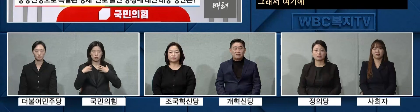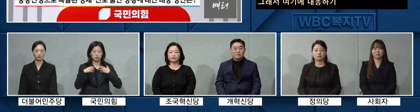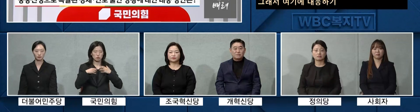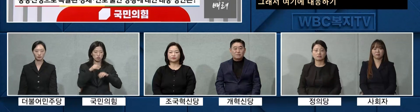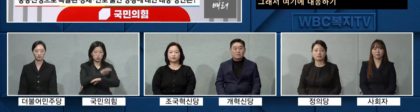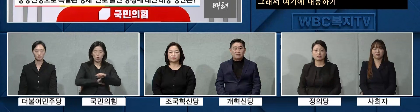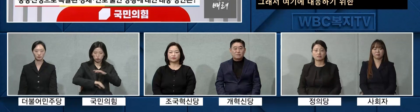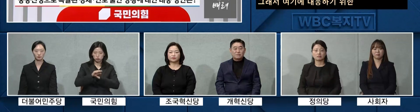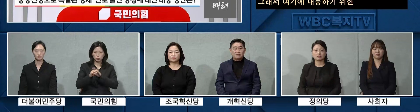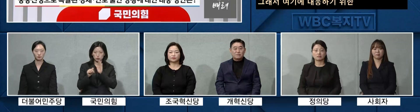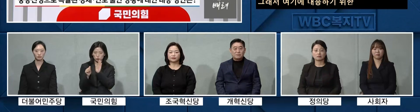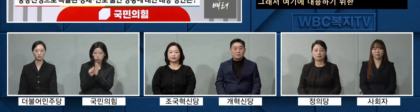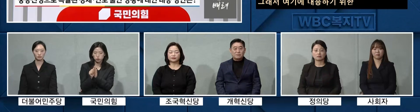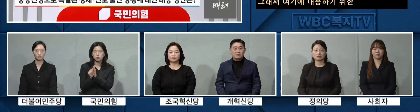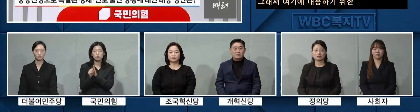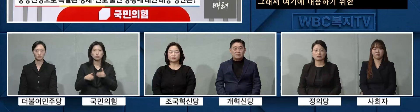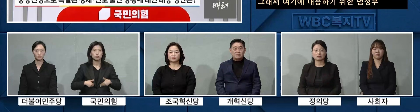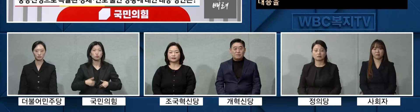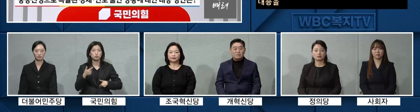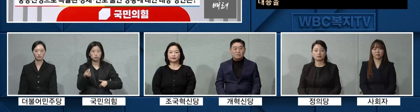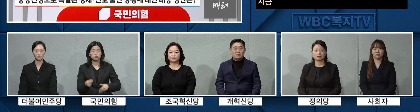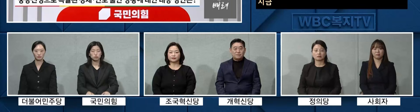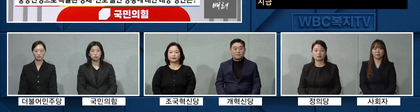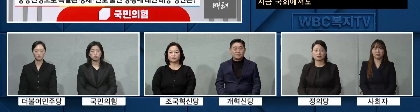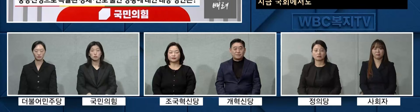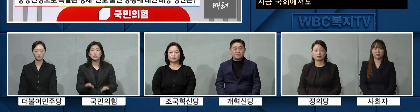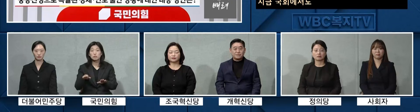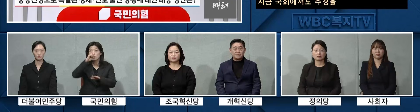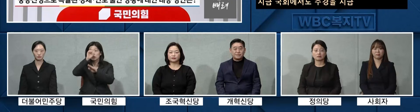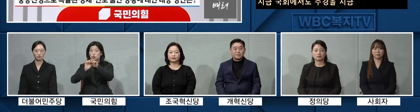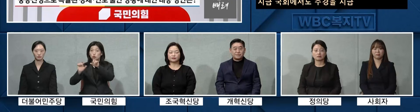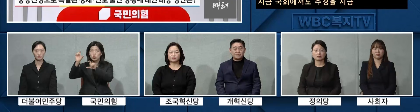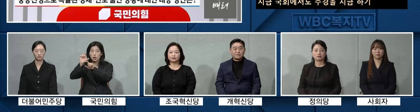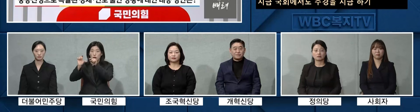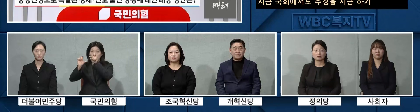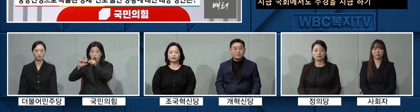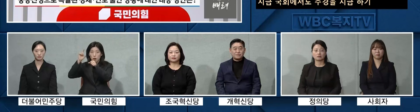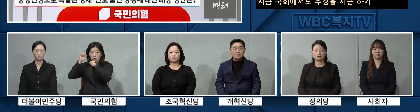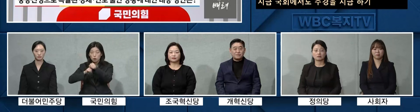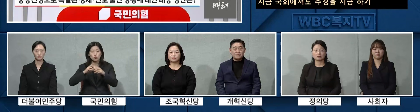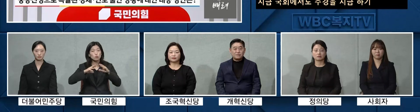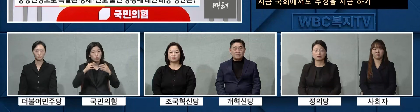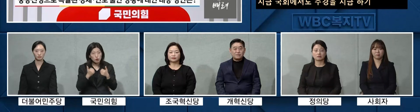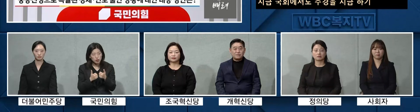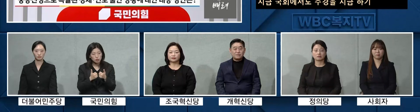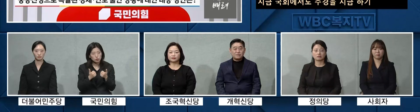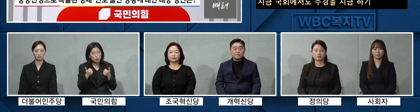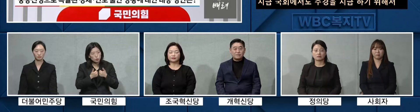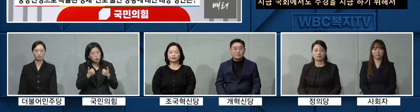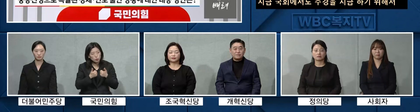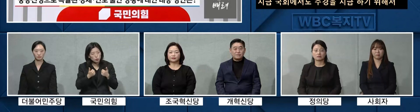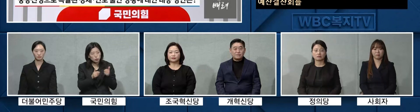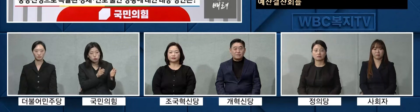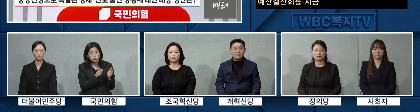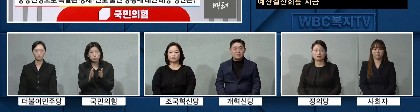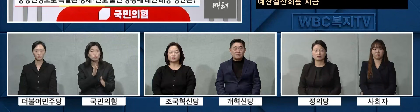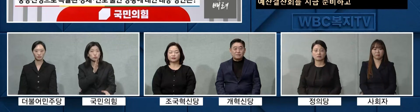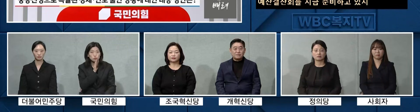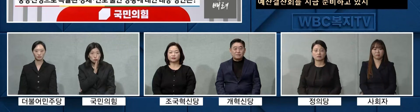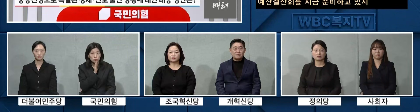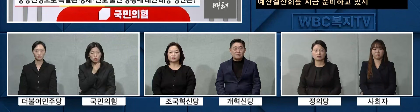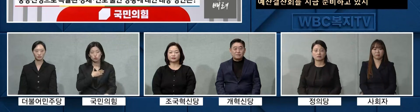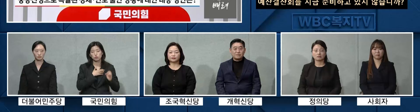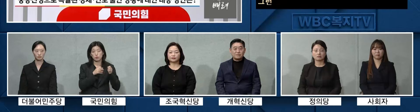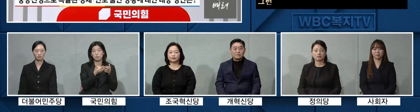지금 국회에서 추경을 지금 하기 위해서 예산결산회의를 좀 준비하고 있지 않습니까? 그런 측면에서 우리 국민의힘